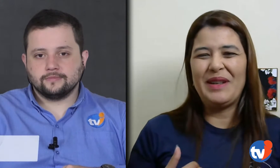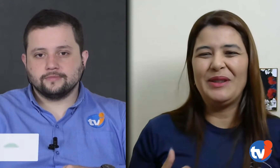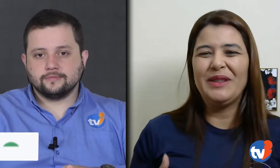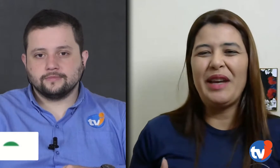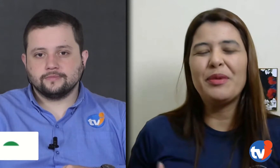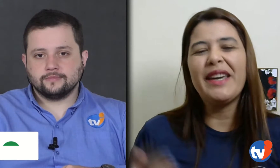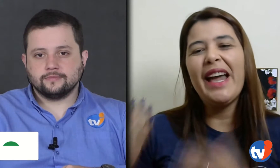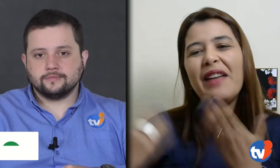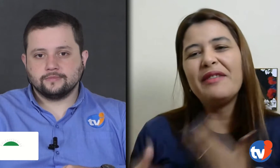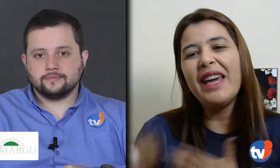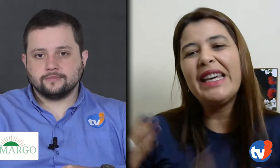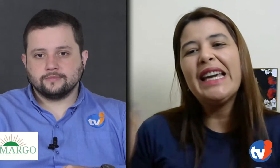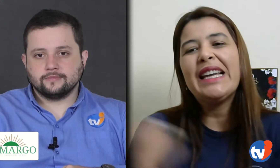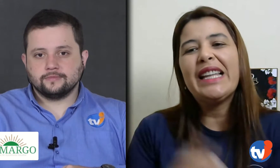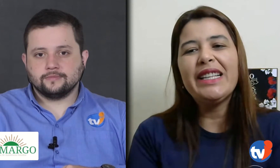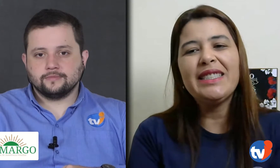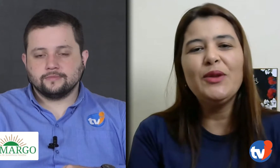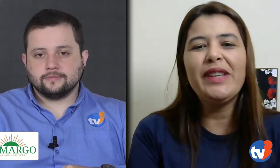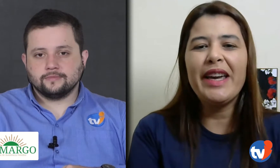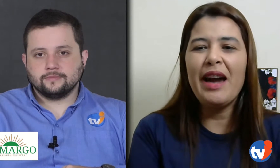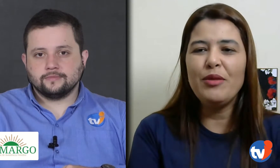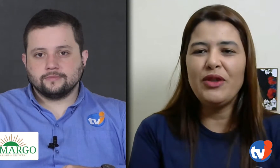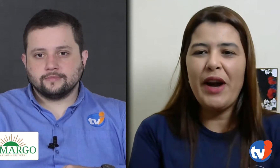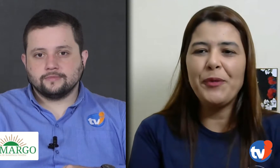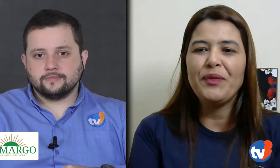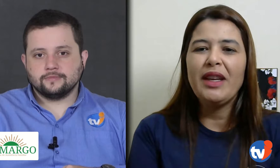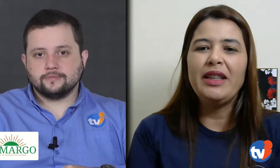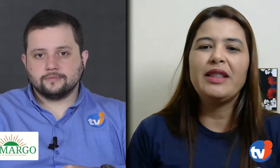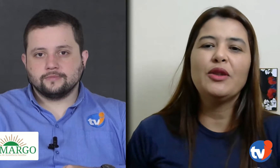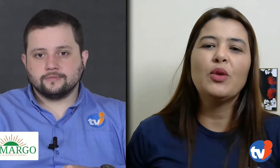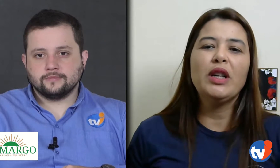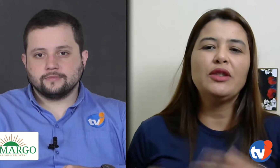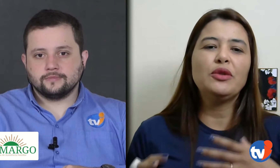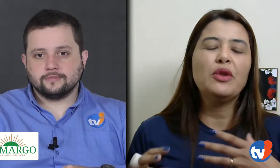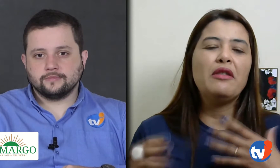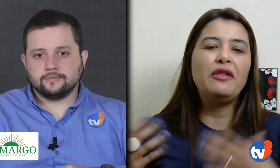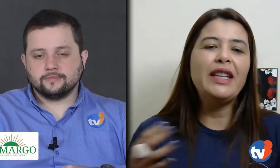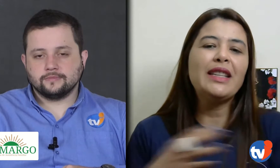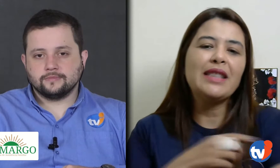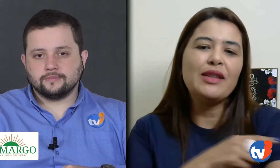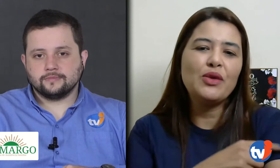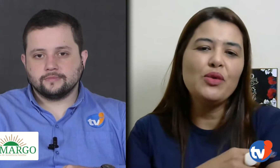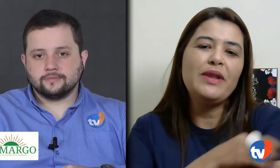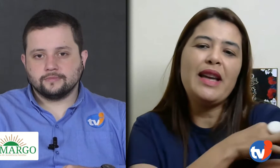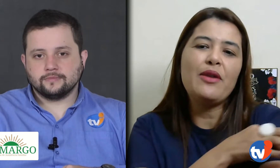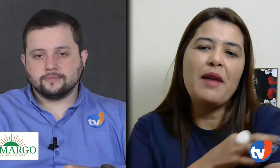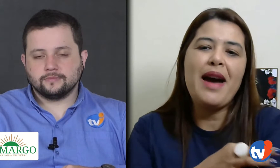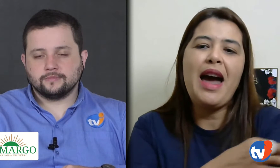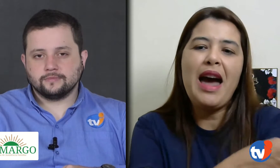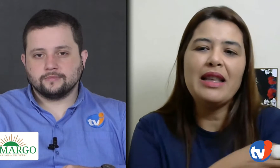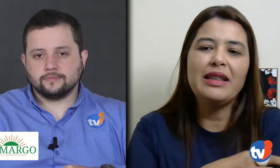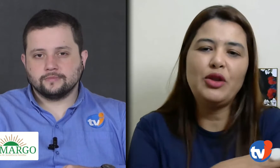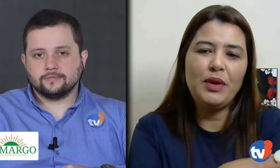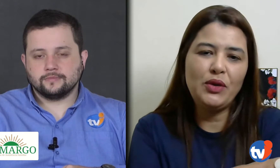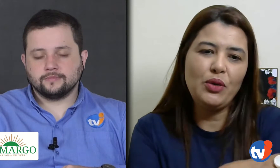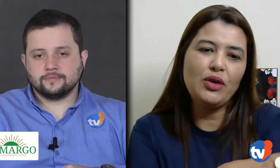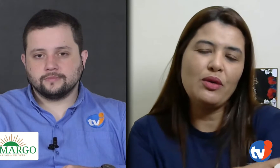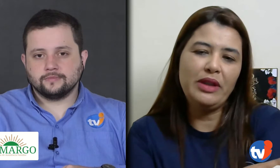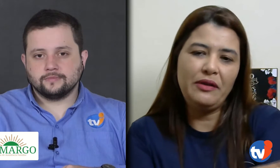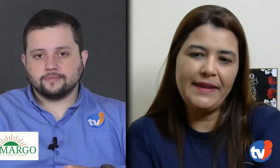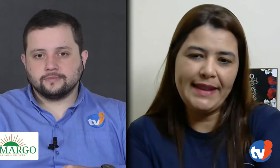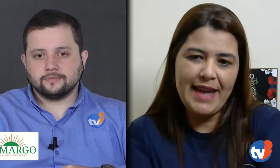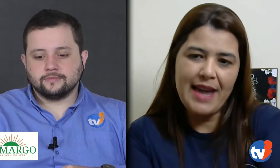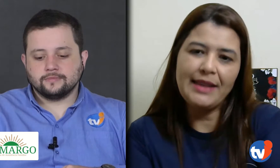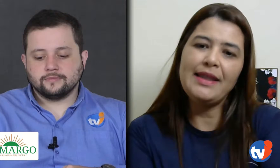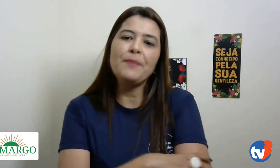como você falou, né? Porque ela vem lá da Segunda Guerra Mundial. Então, quando fitas azuis eram amarradas nas